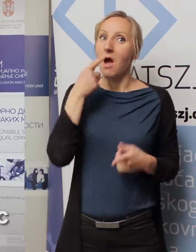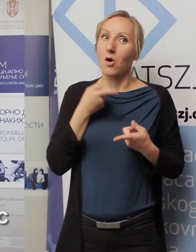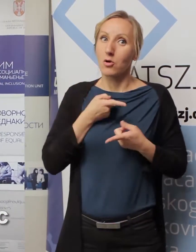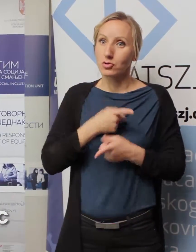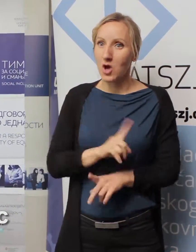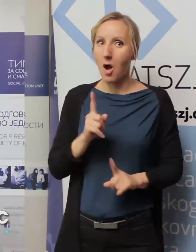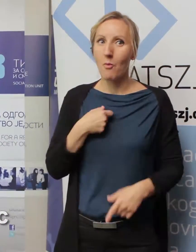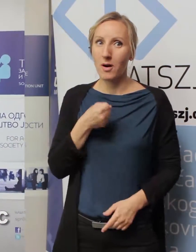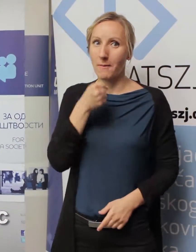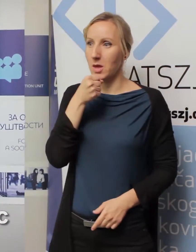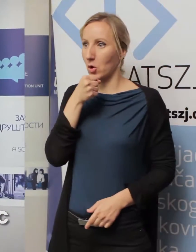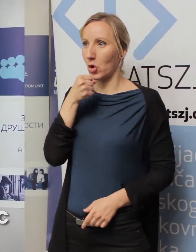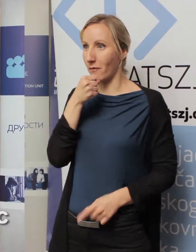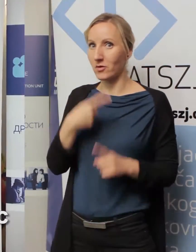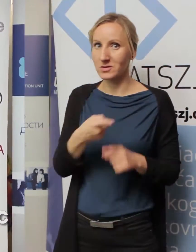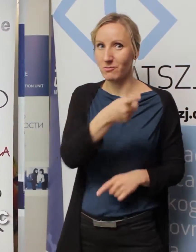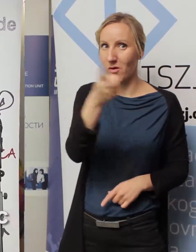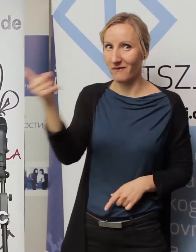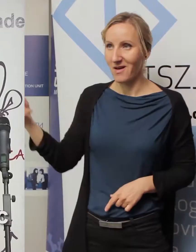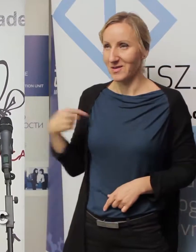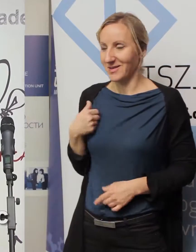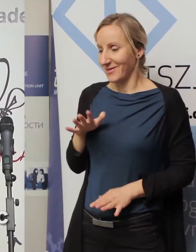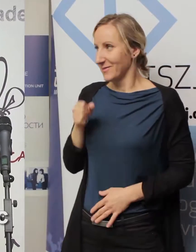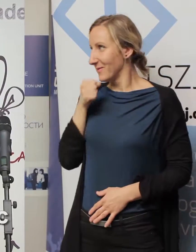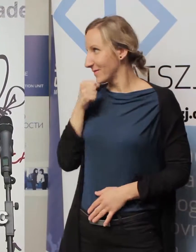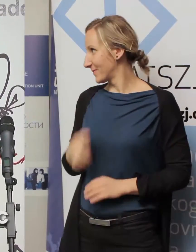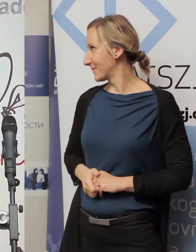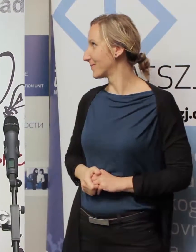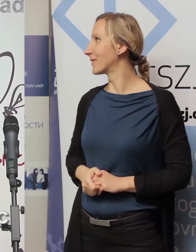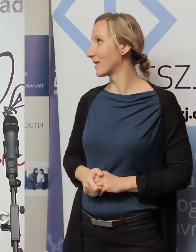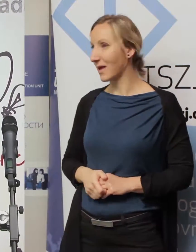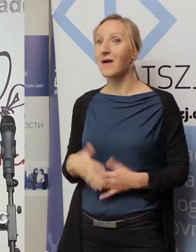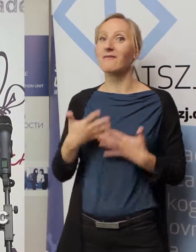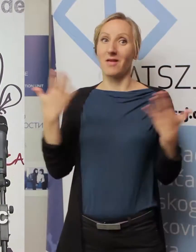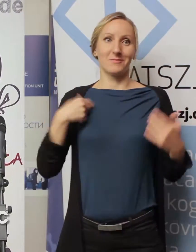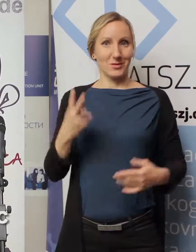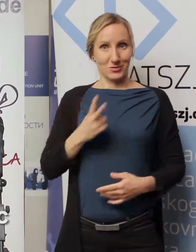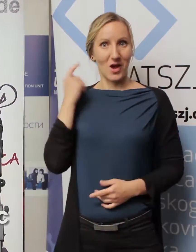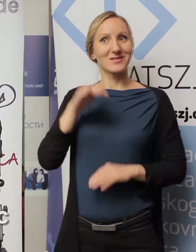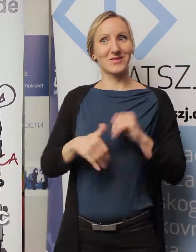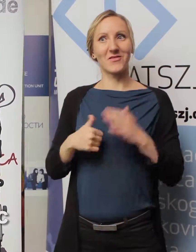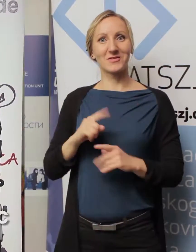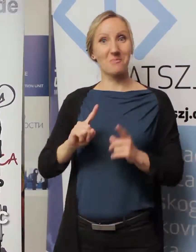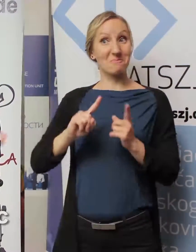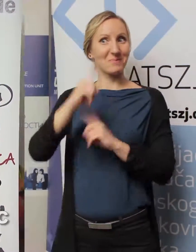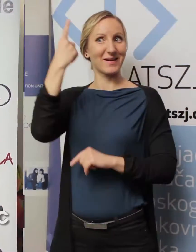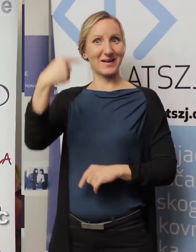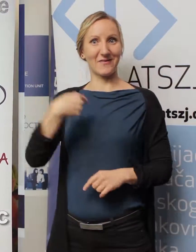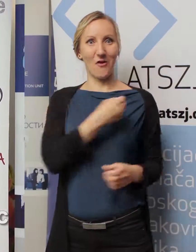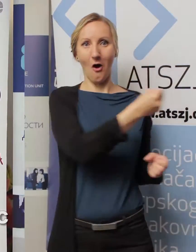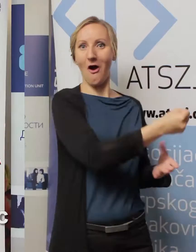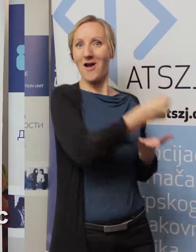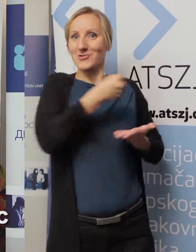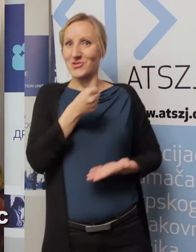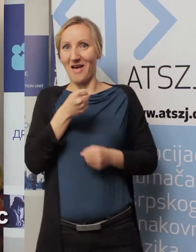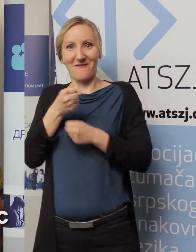Meni je jako žao što moram da pričam na mikrofon zbog vas, ali dobro. Izuzetno mi je čast i zadovoljstvo što je meni prvo i